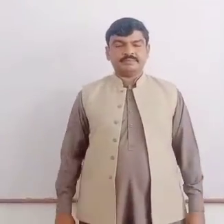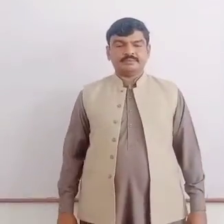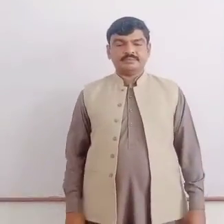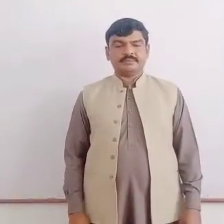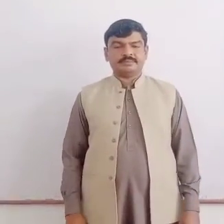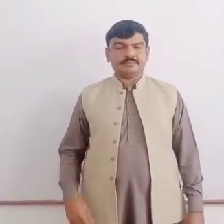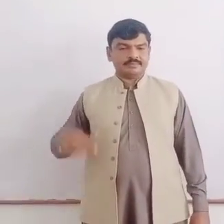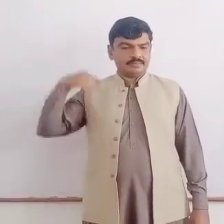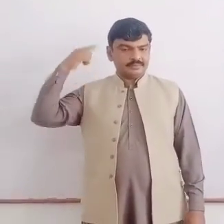रजाकार,